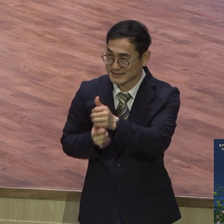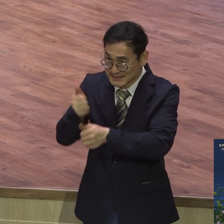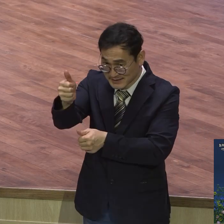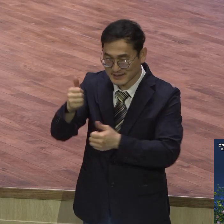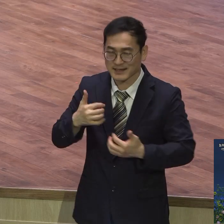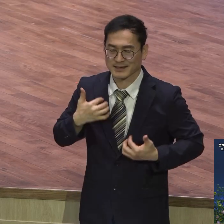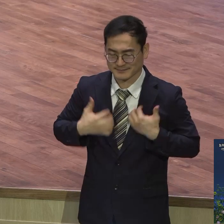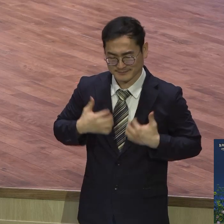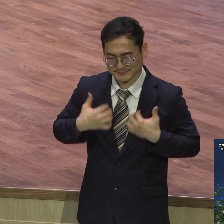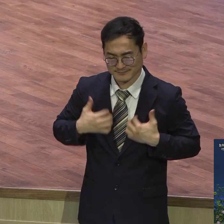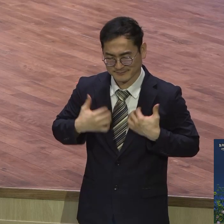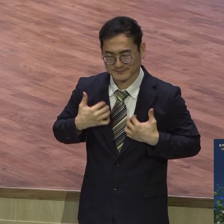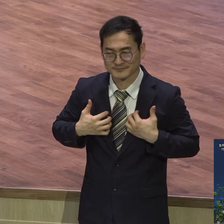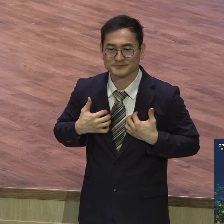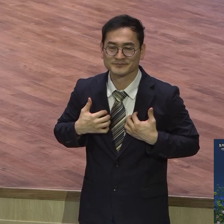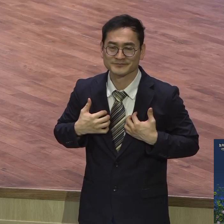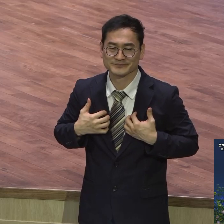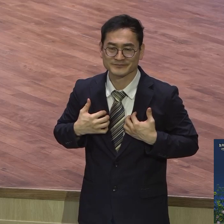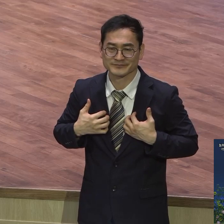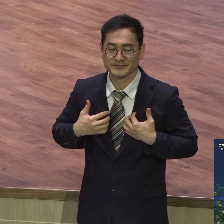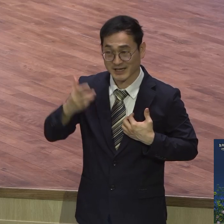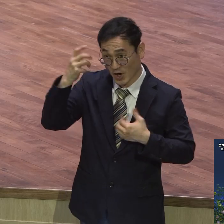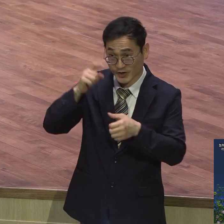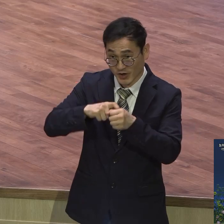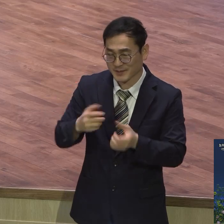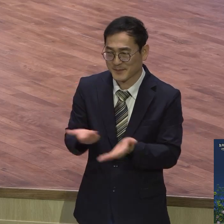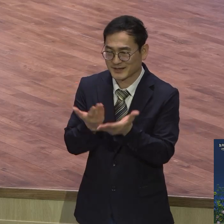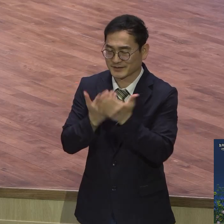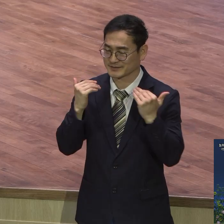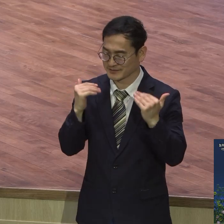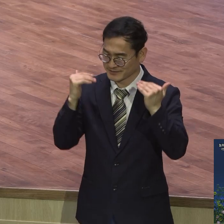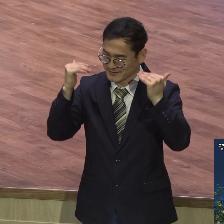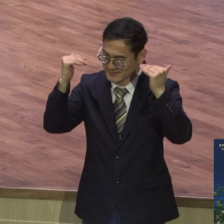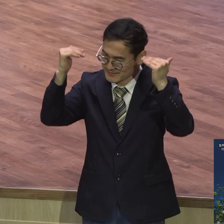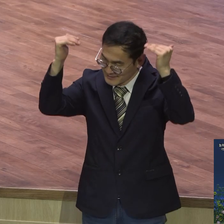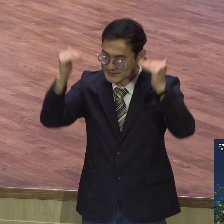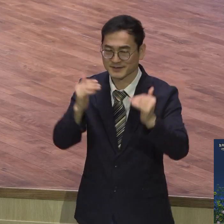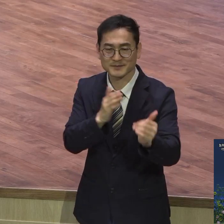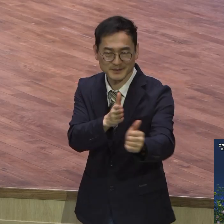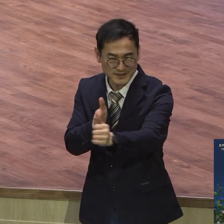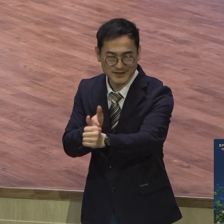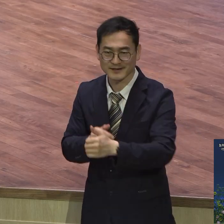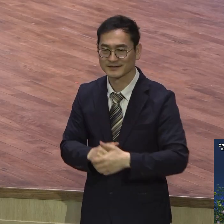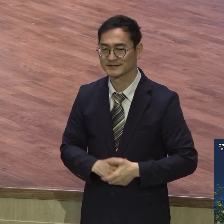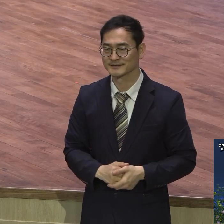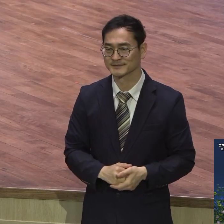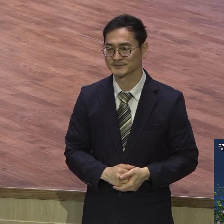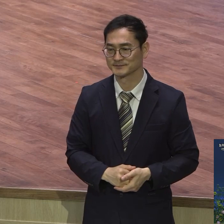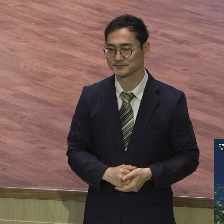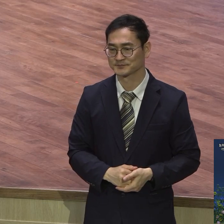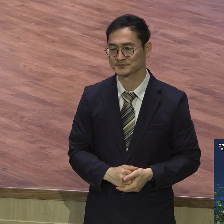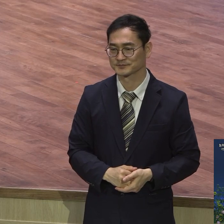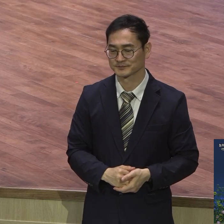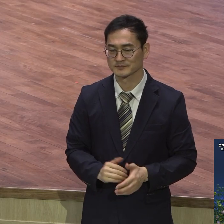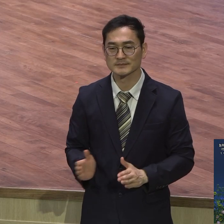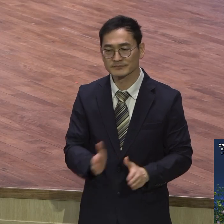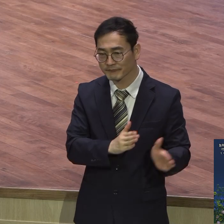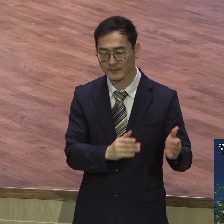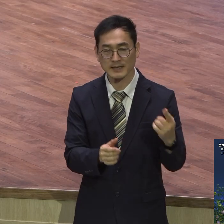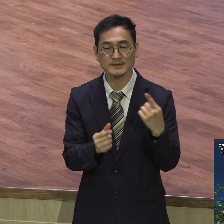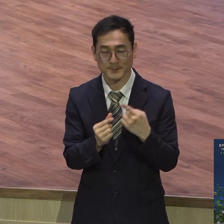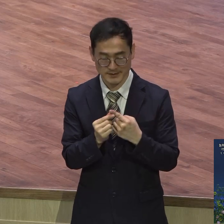기쁨의 길을 따라가면서 영적 성장을 이루어가는 24자자 되시길 제모로 축복합니다. 첫째로 버려야